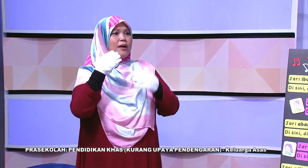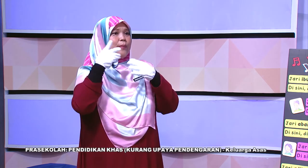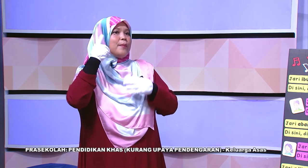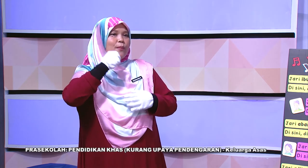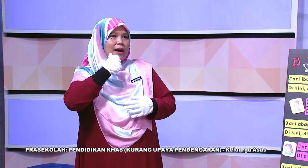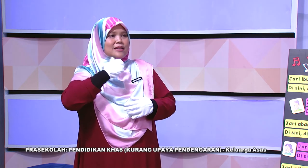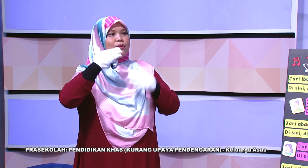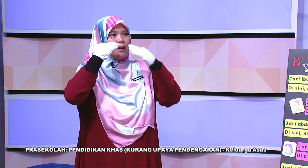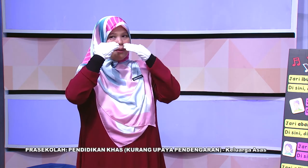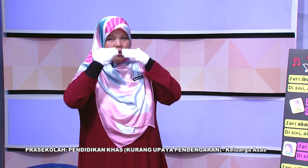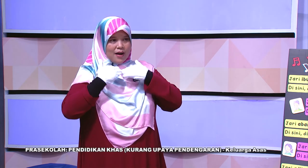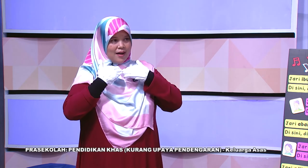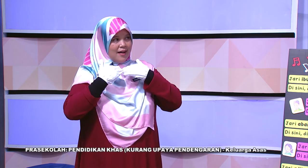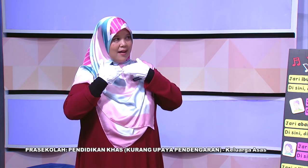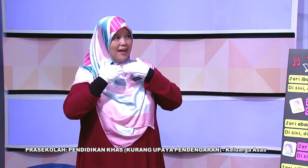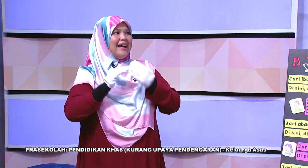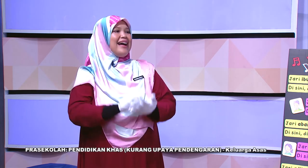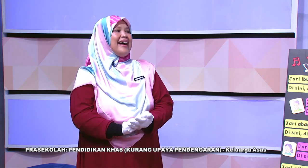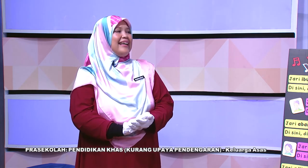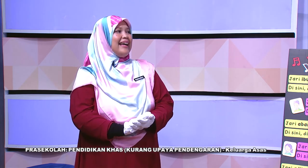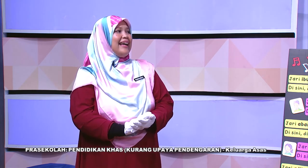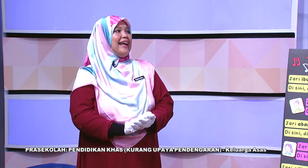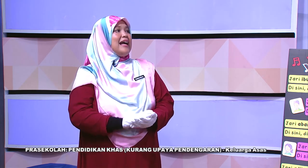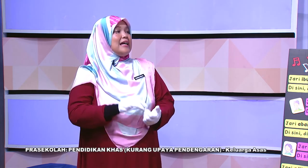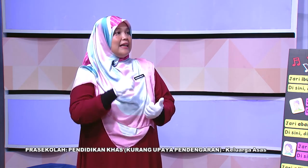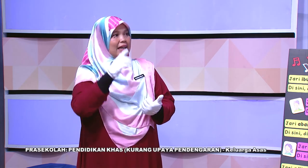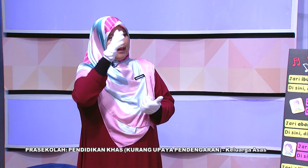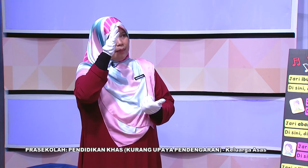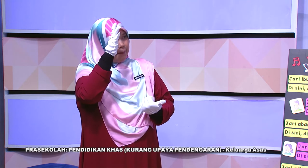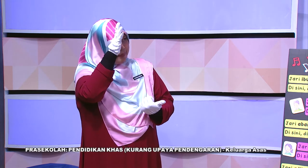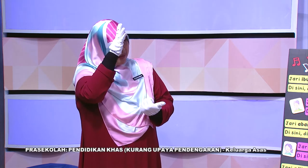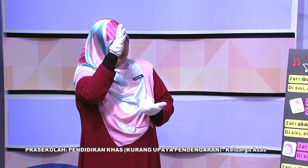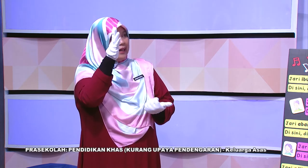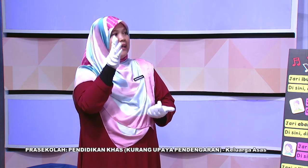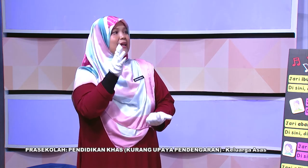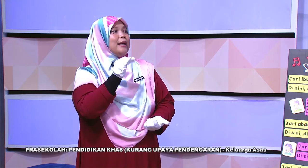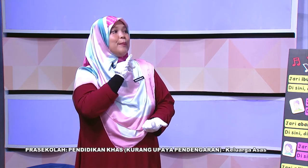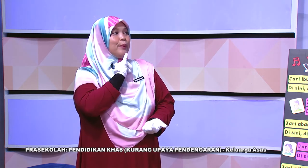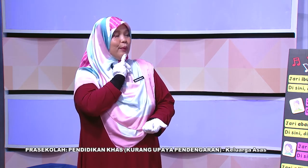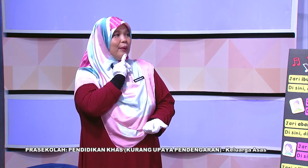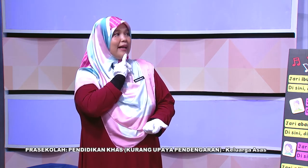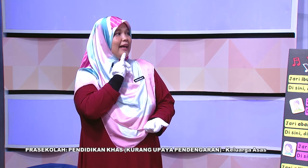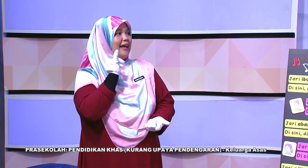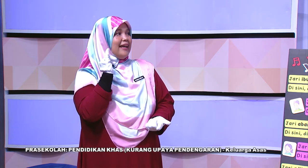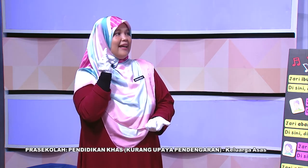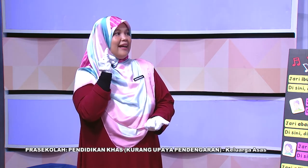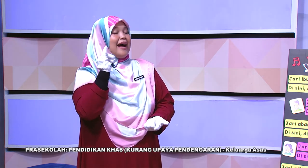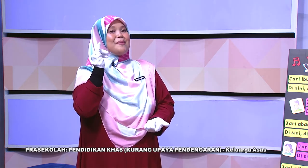perempuan semua bagian bawah oke oke cie baper hidup legeh Abang siapa